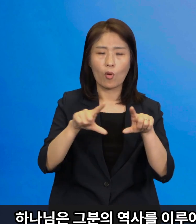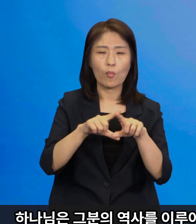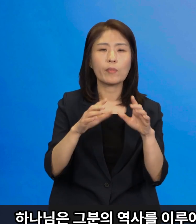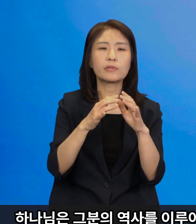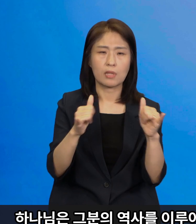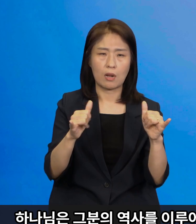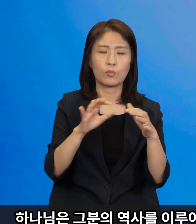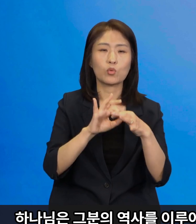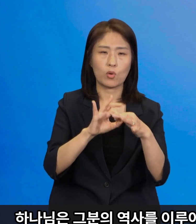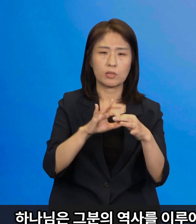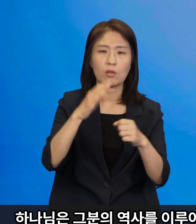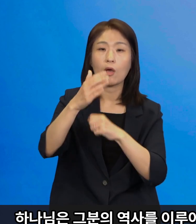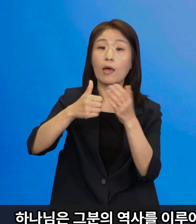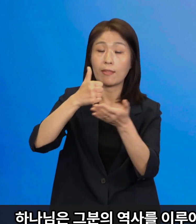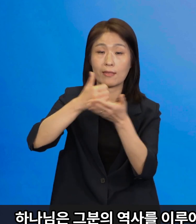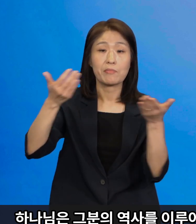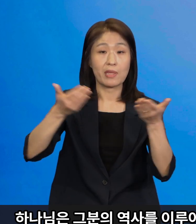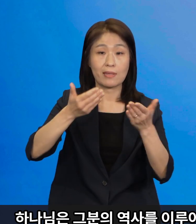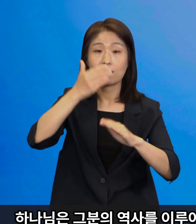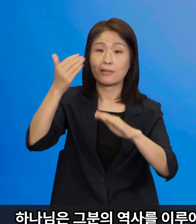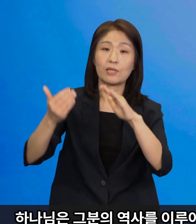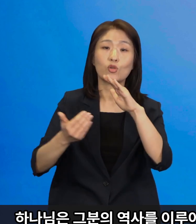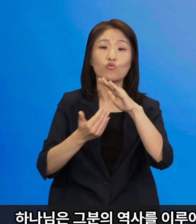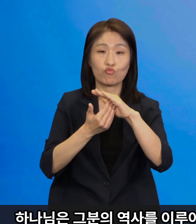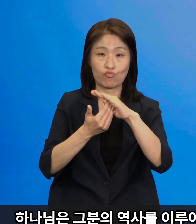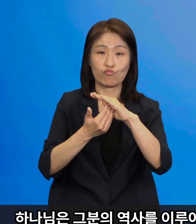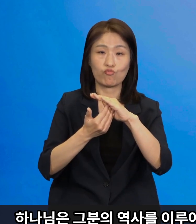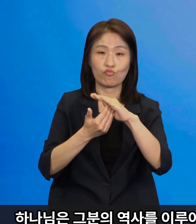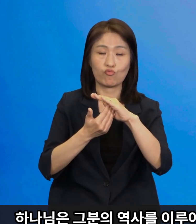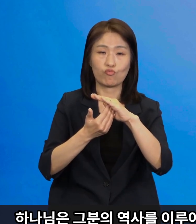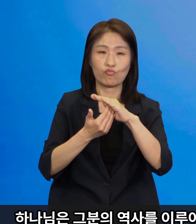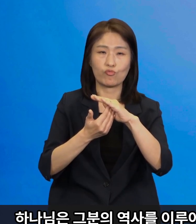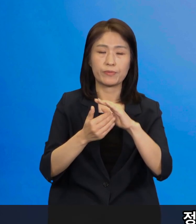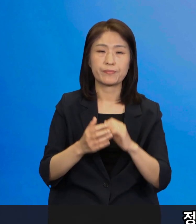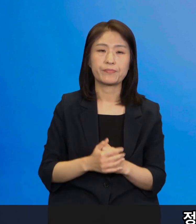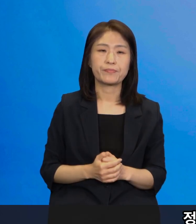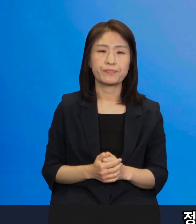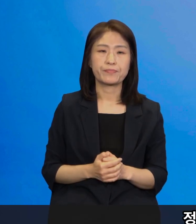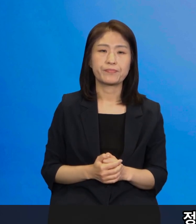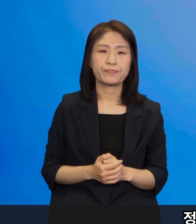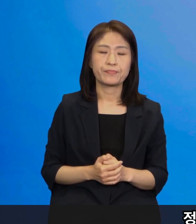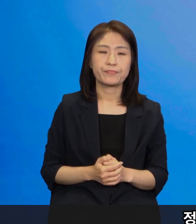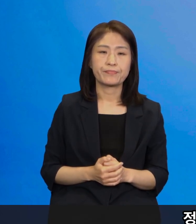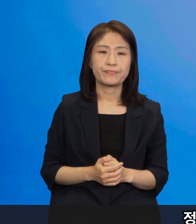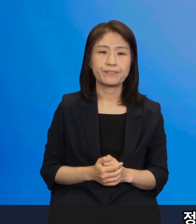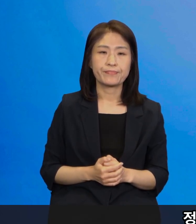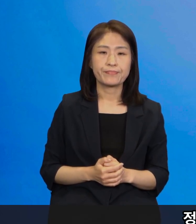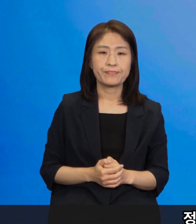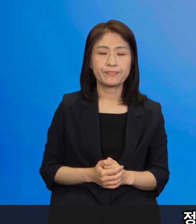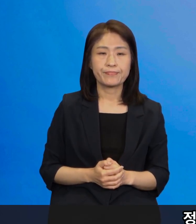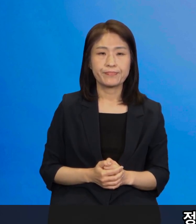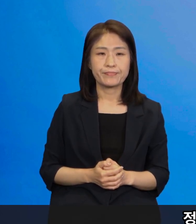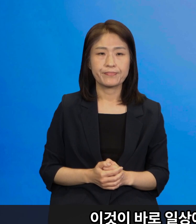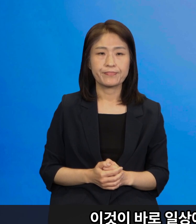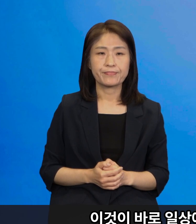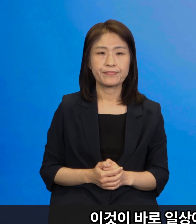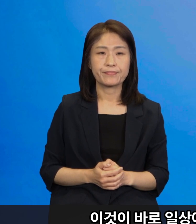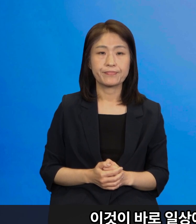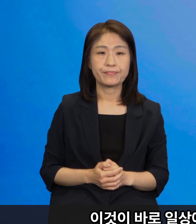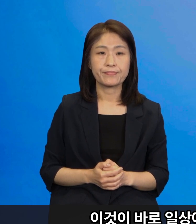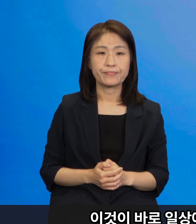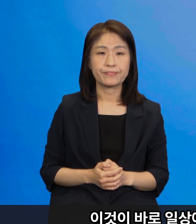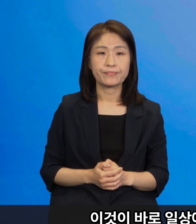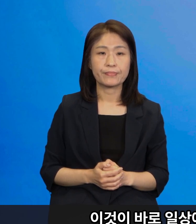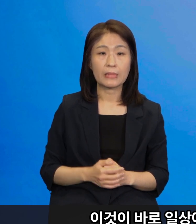그분의 역사를 이루어 가시는 하나님인 줄을 믿으시길 축복합니다. 정말 그런 것이죠. 이것이 바로